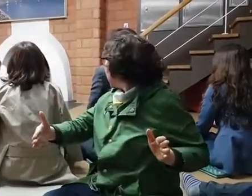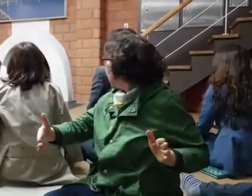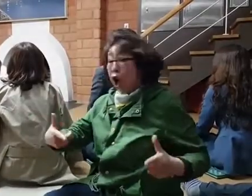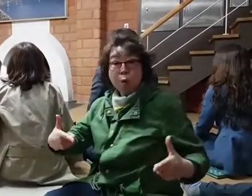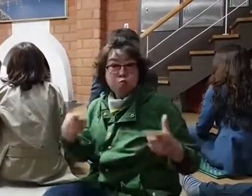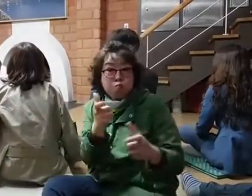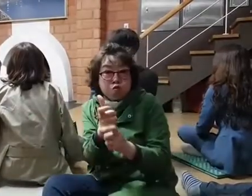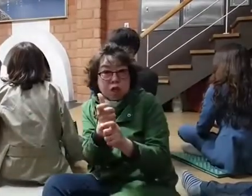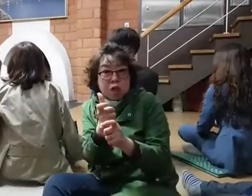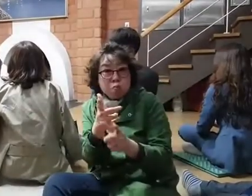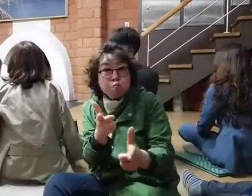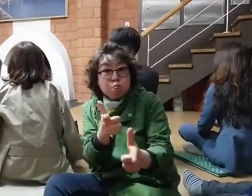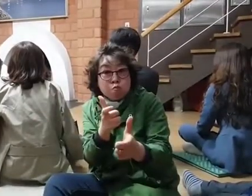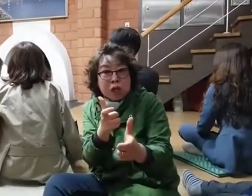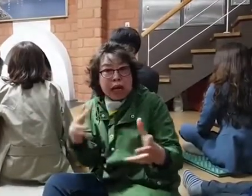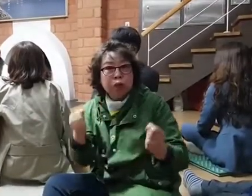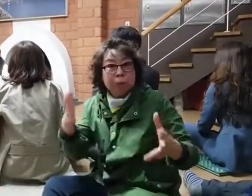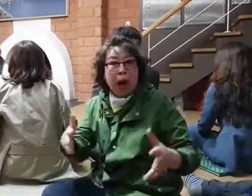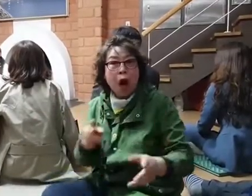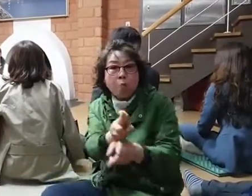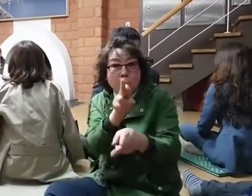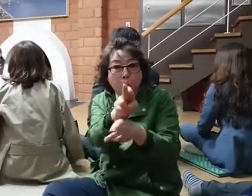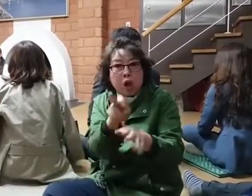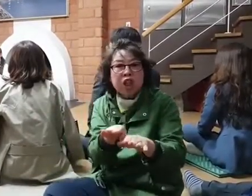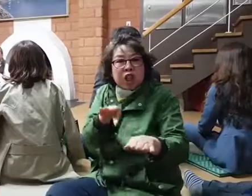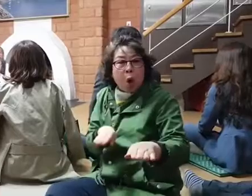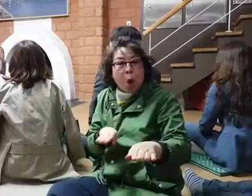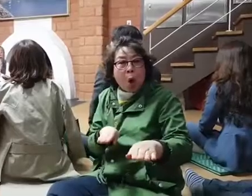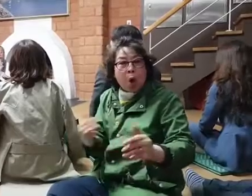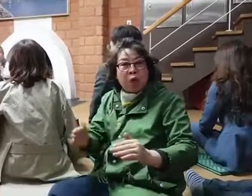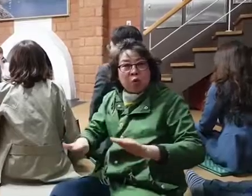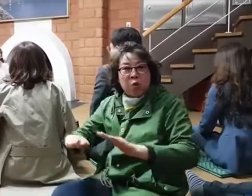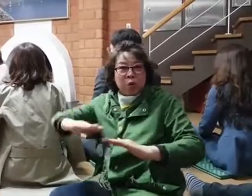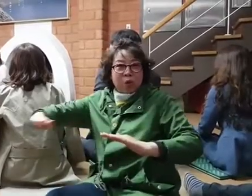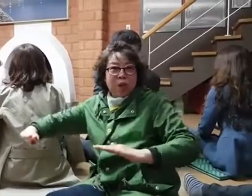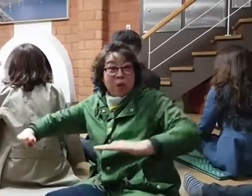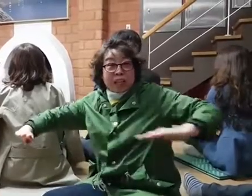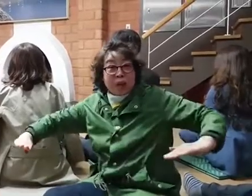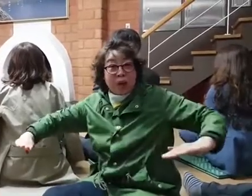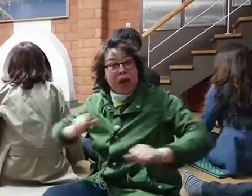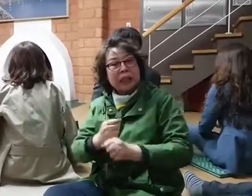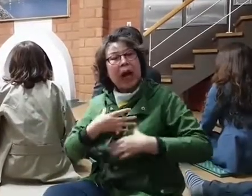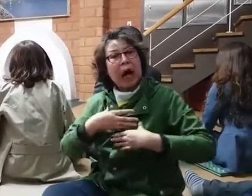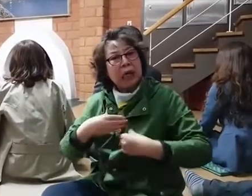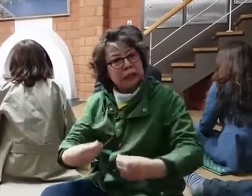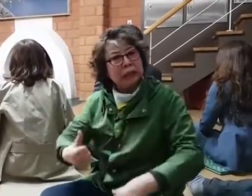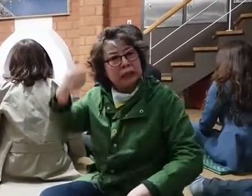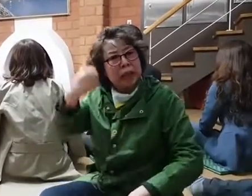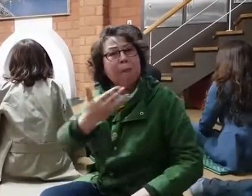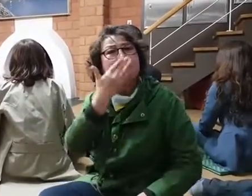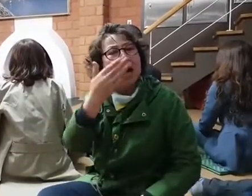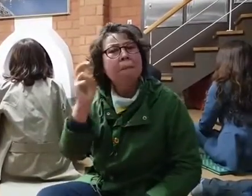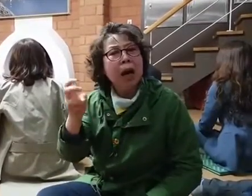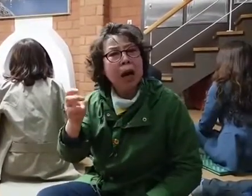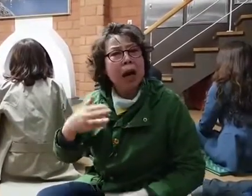대형 무기를 두지 말자. 포 같은 걸 뒤로 다 멀리 뿌리자. 이런 것들을 해갖고 안정체제를 우리가 가면서